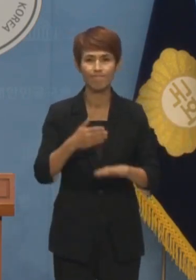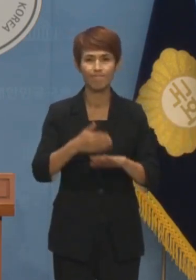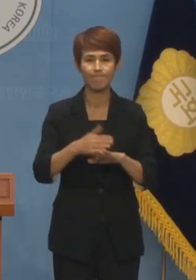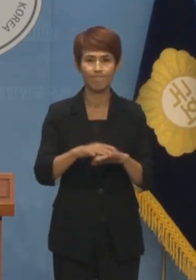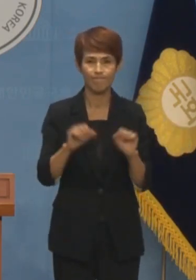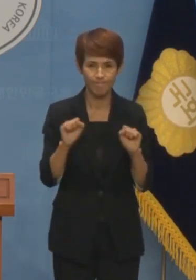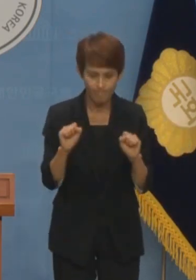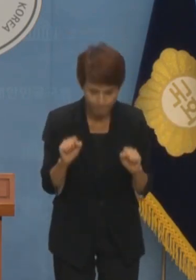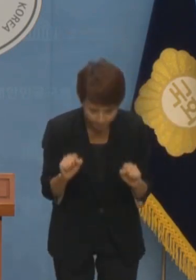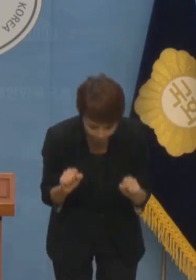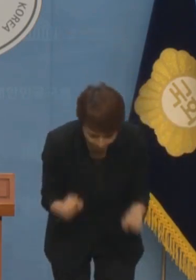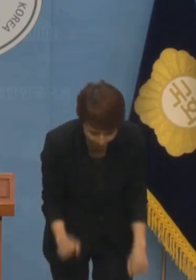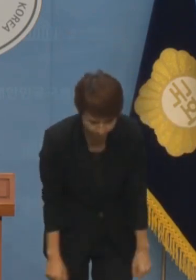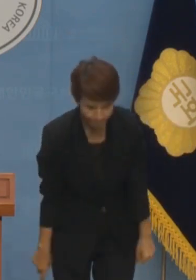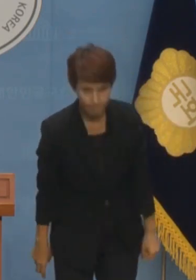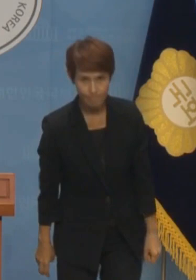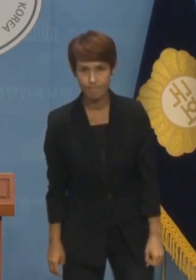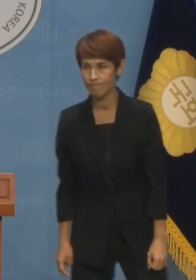감사합니다.